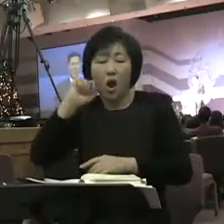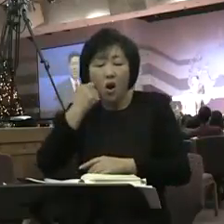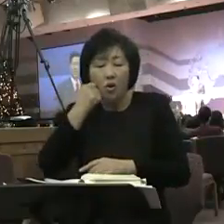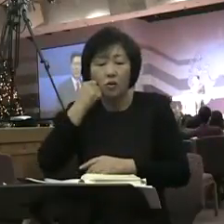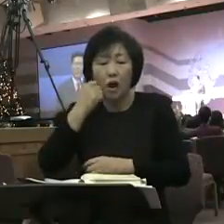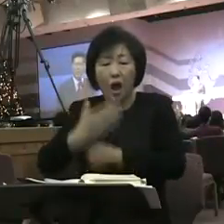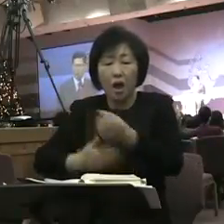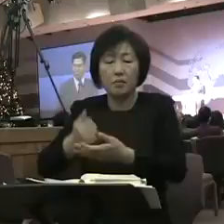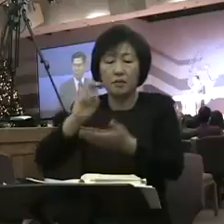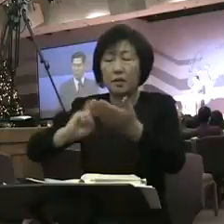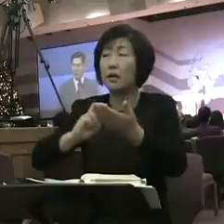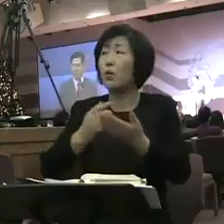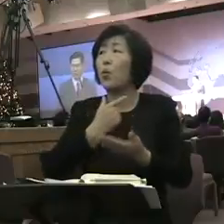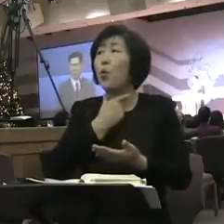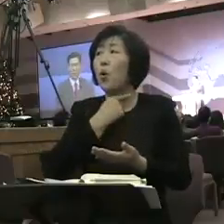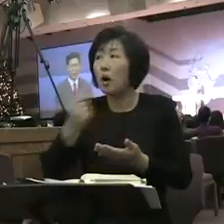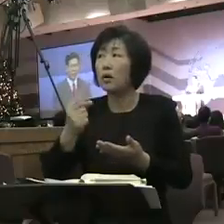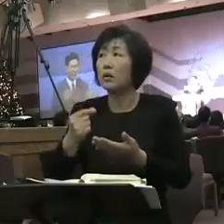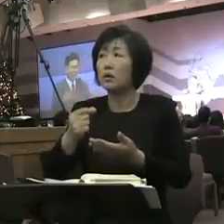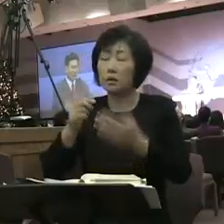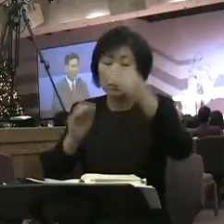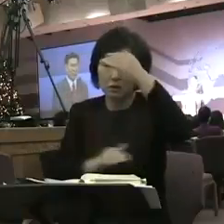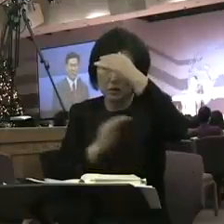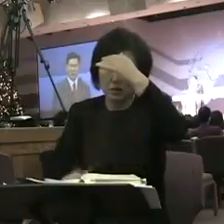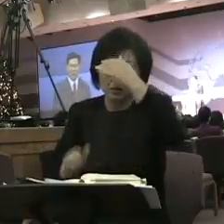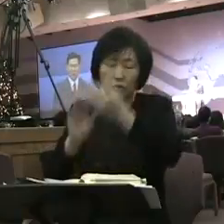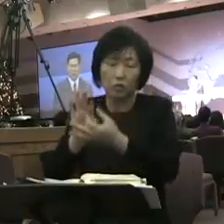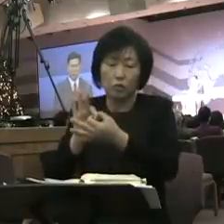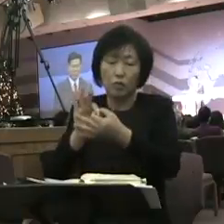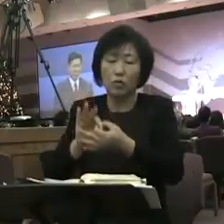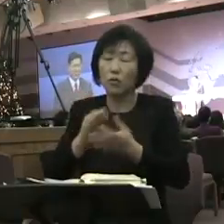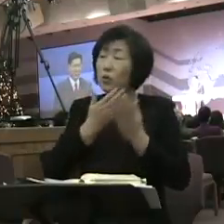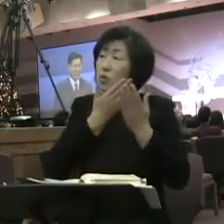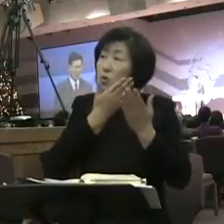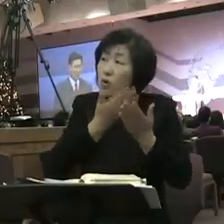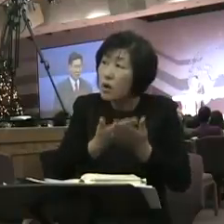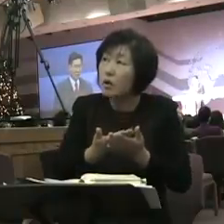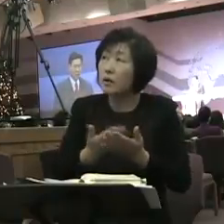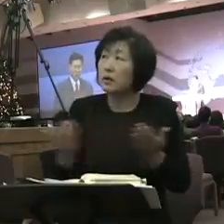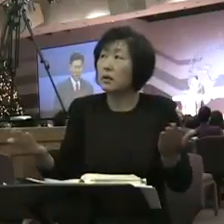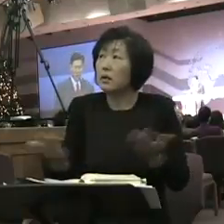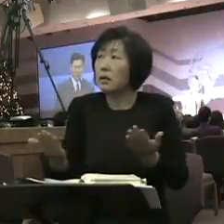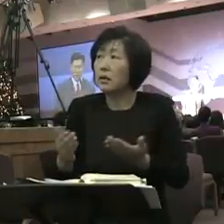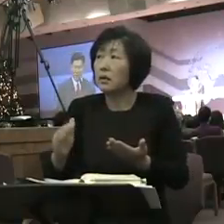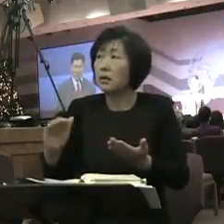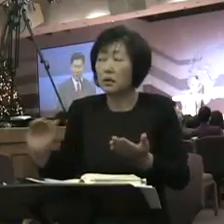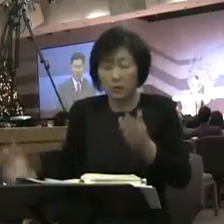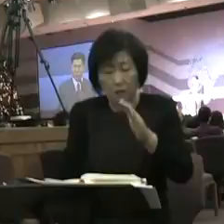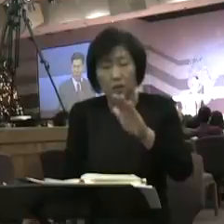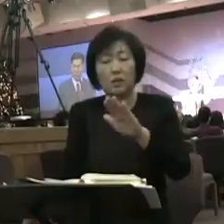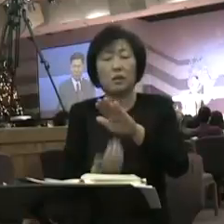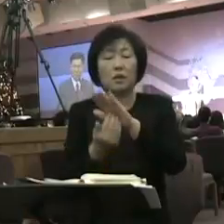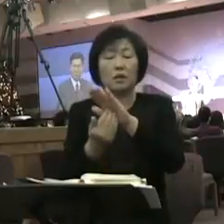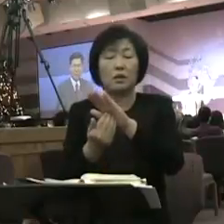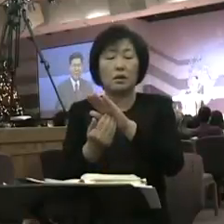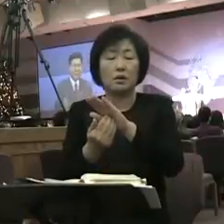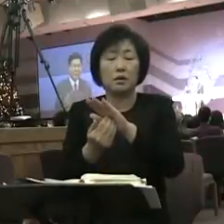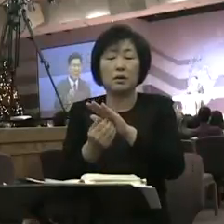하나님을 찬양하기를 원하는 성도님들을 통해서 귀한 하나님의 역사가 일어나는 부분들이 여기저기서 얼마든지 나타나고